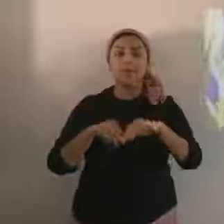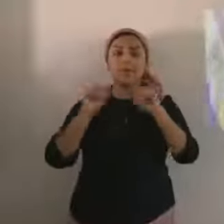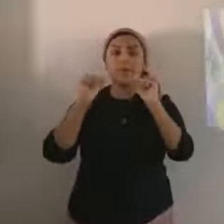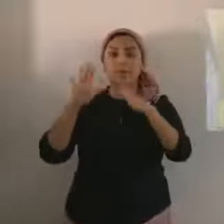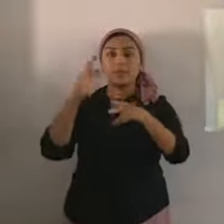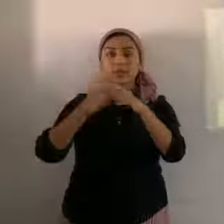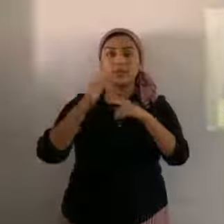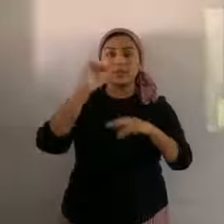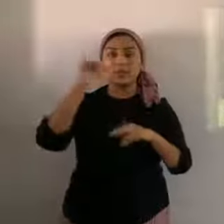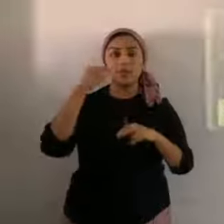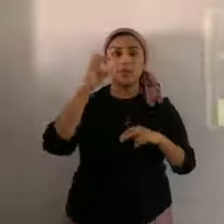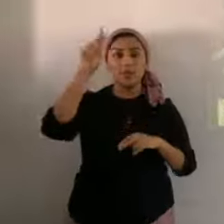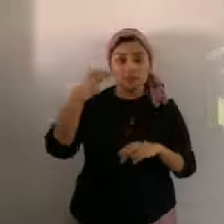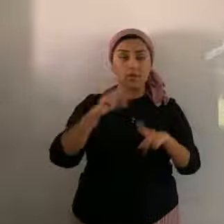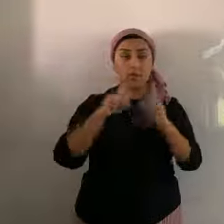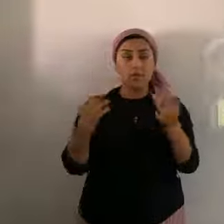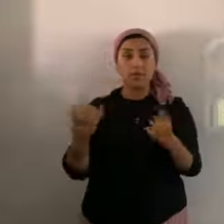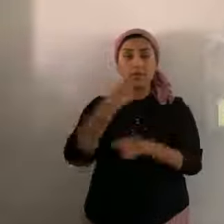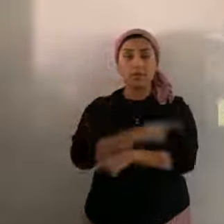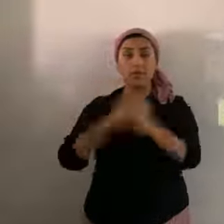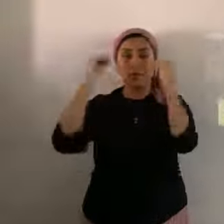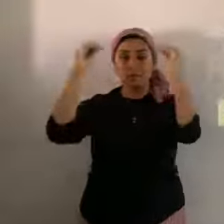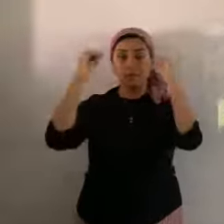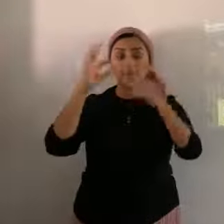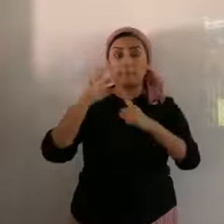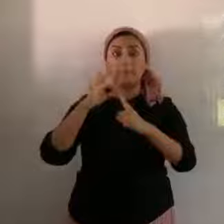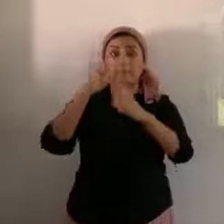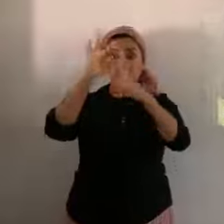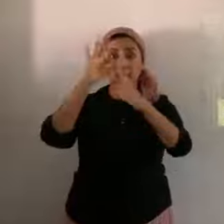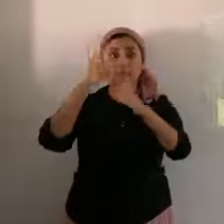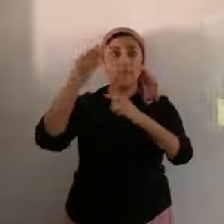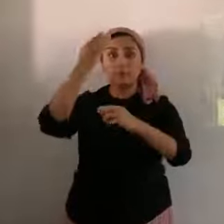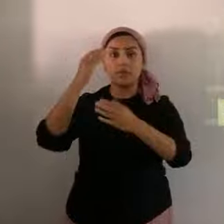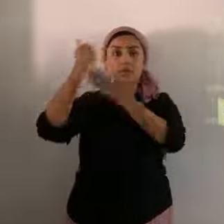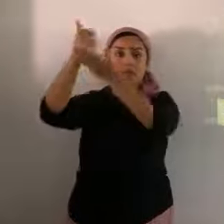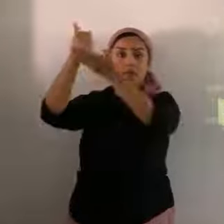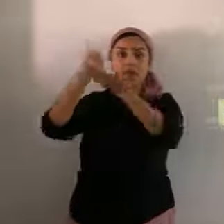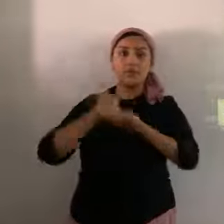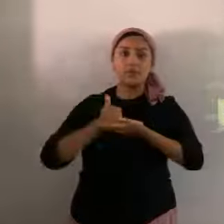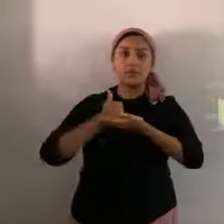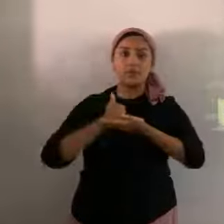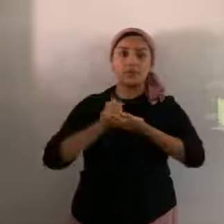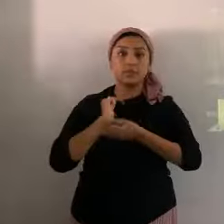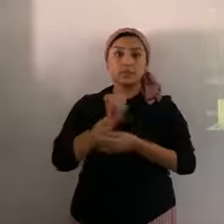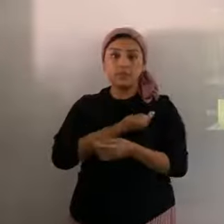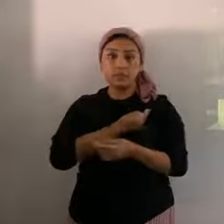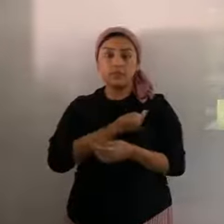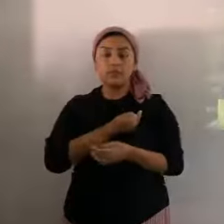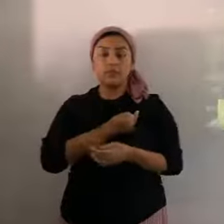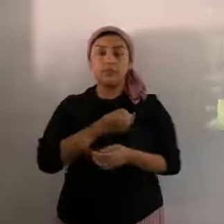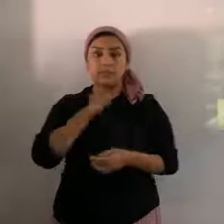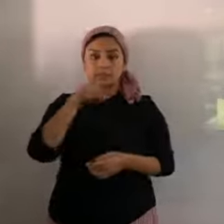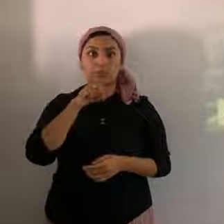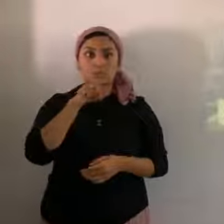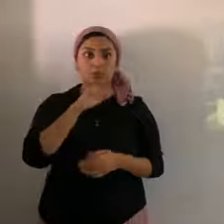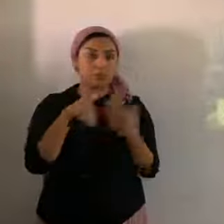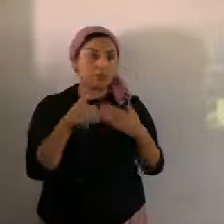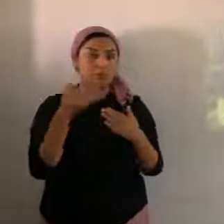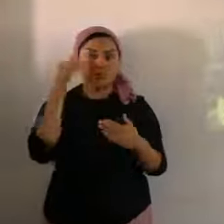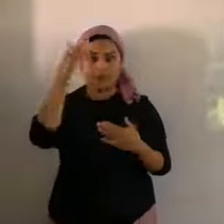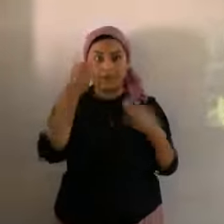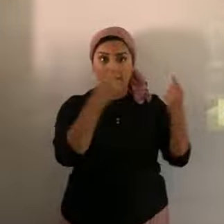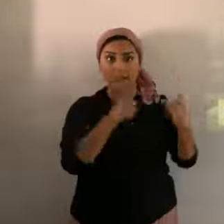de Yahweh. Pero este tema en especial, el Eterno nos va llevando de la mano, sin duda, por todo lo que